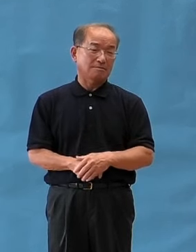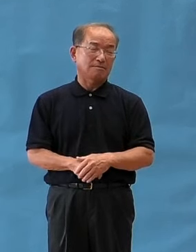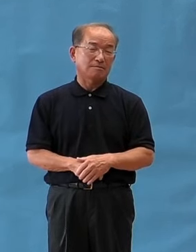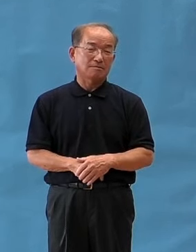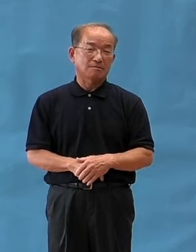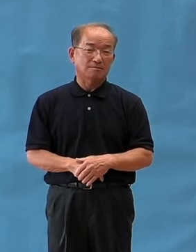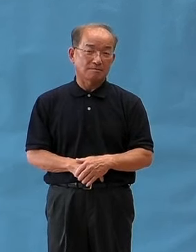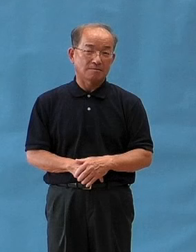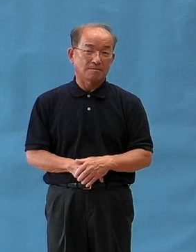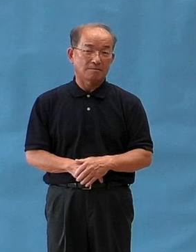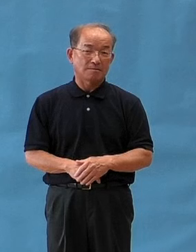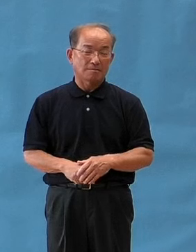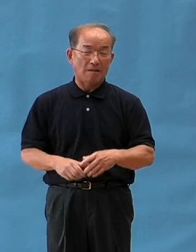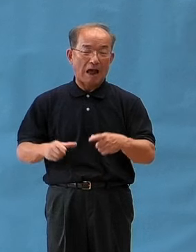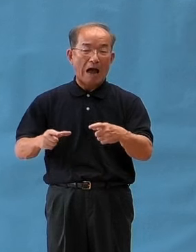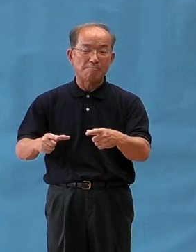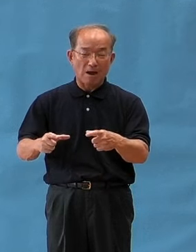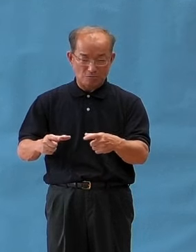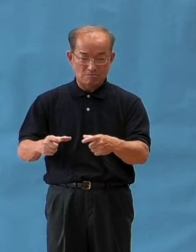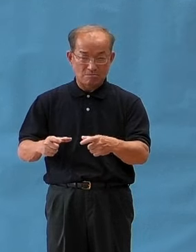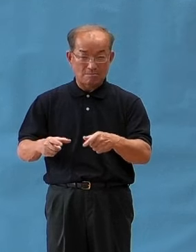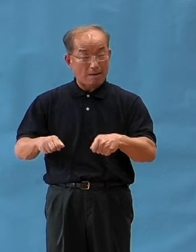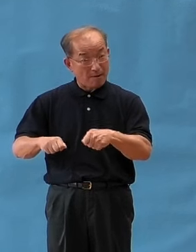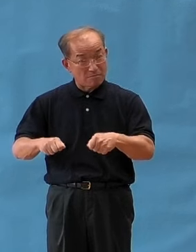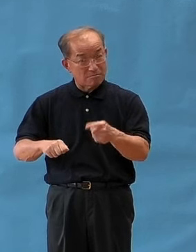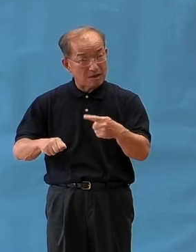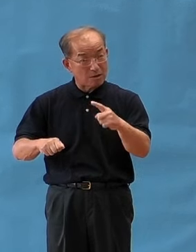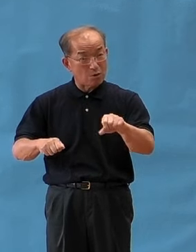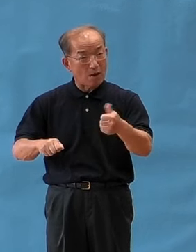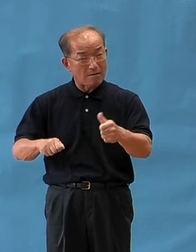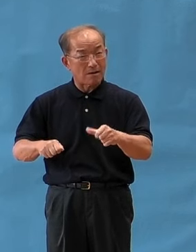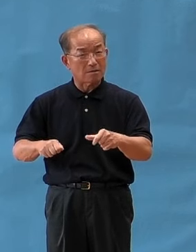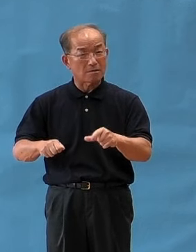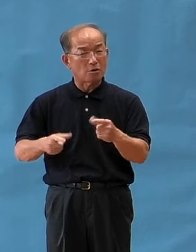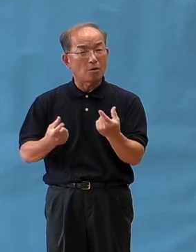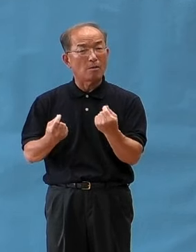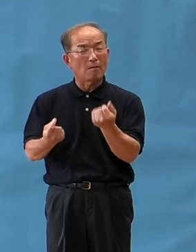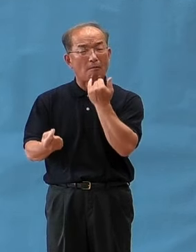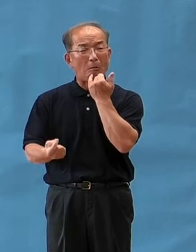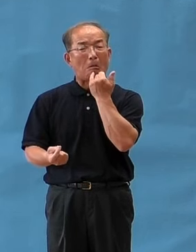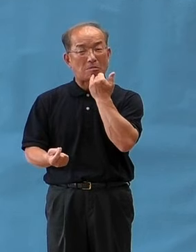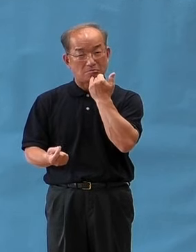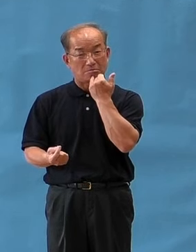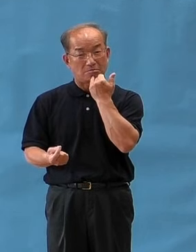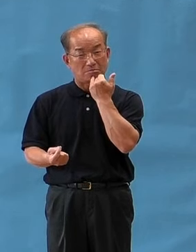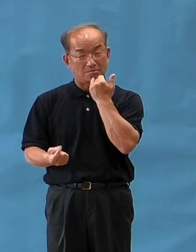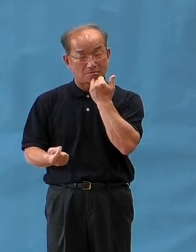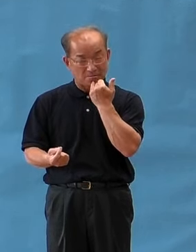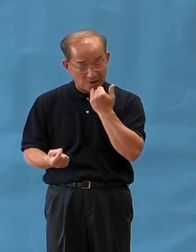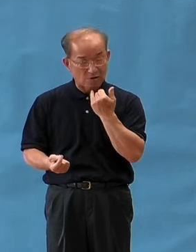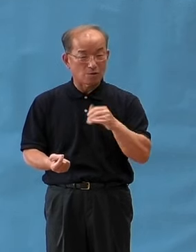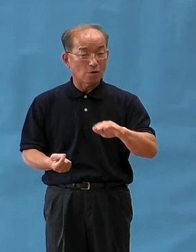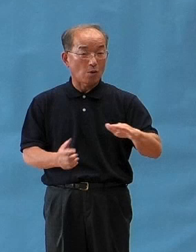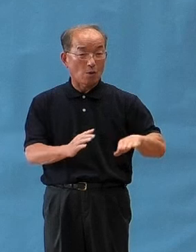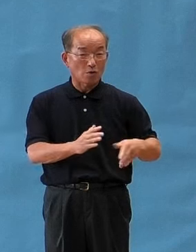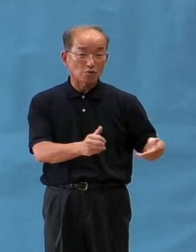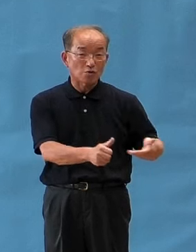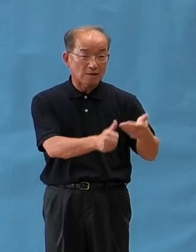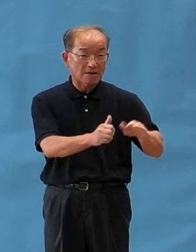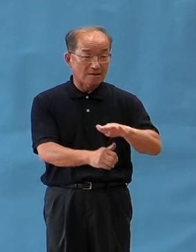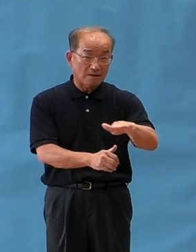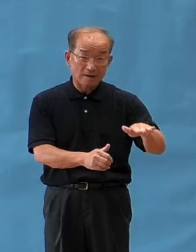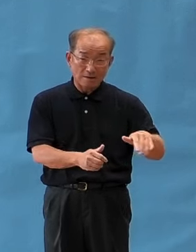ね？ハンバーグ1500円で出してくれよと。っていうのが、大方のその、子育て世代の気持ちじゃない